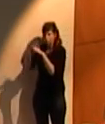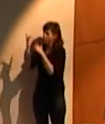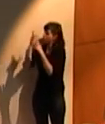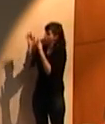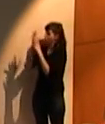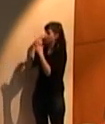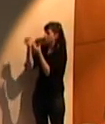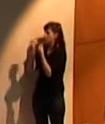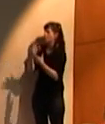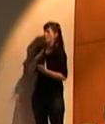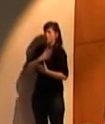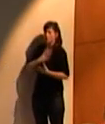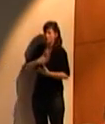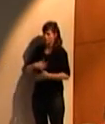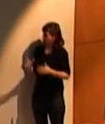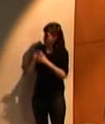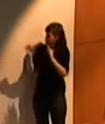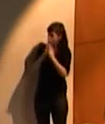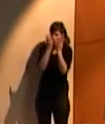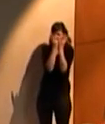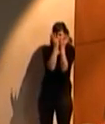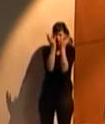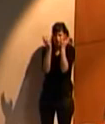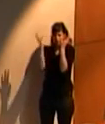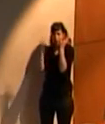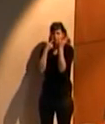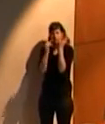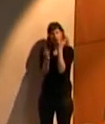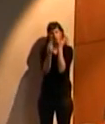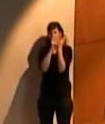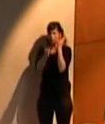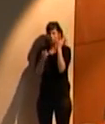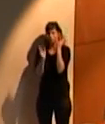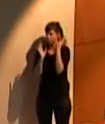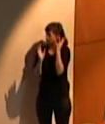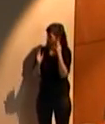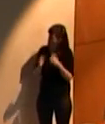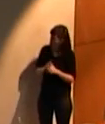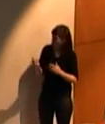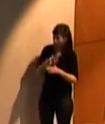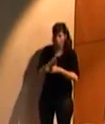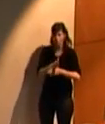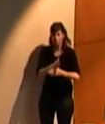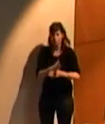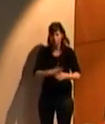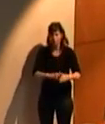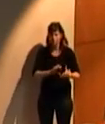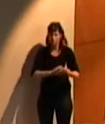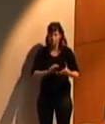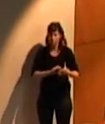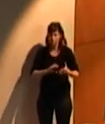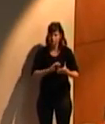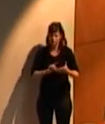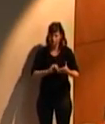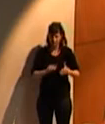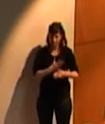la vue, la brique de bois, la paroi en brique de bois qui vient créer la souplesse